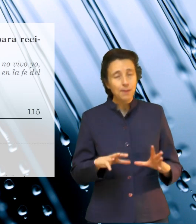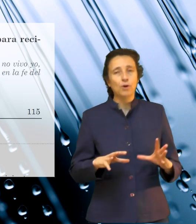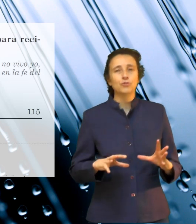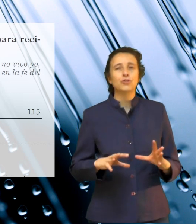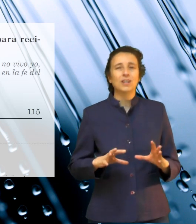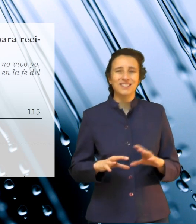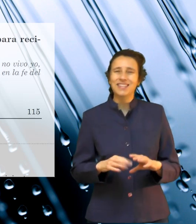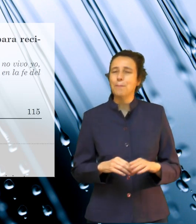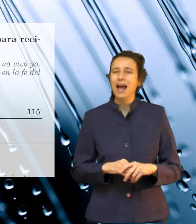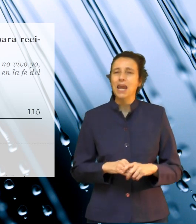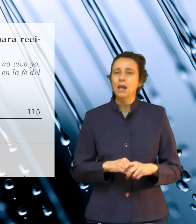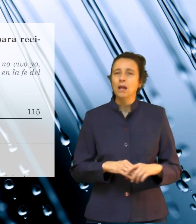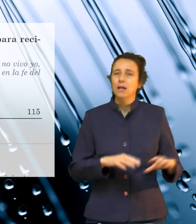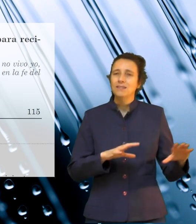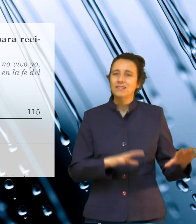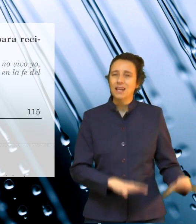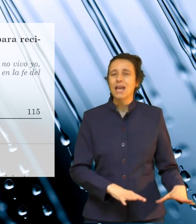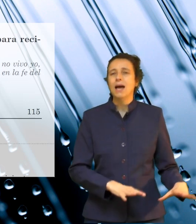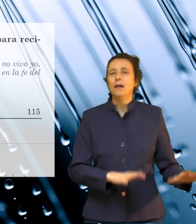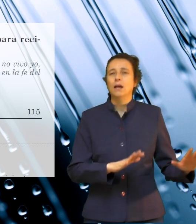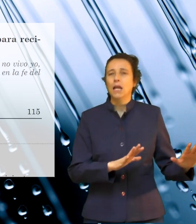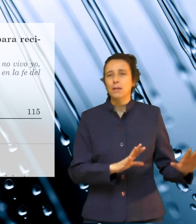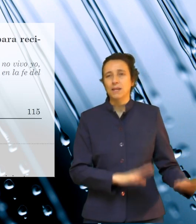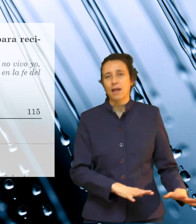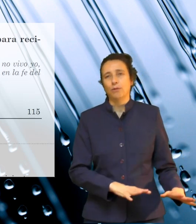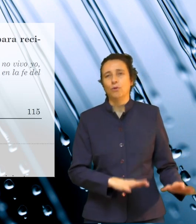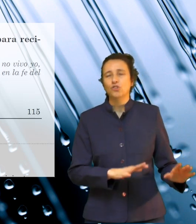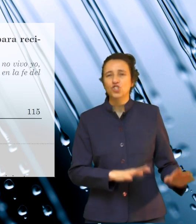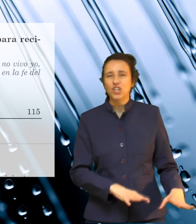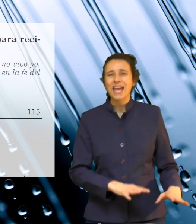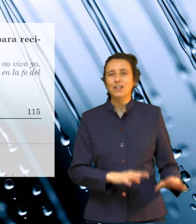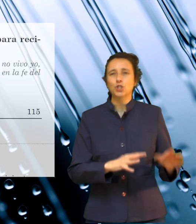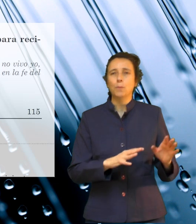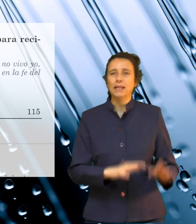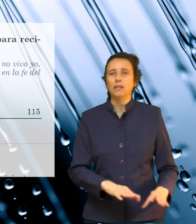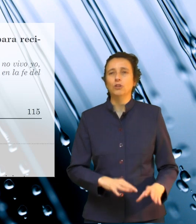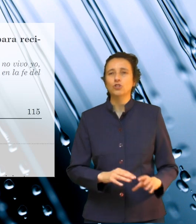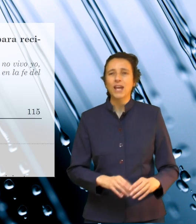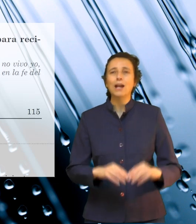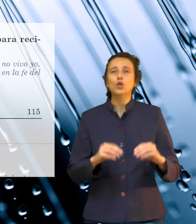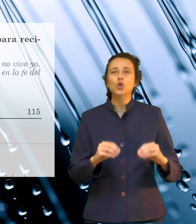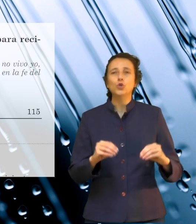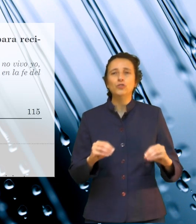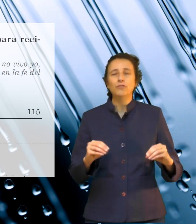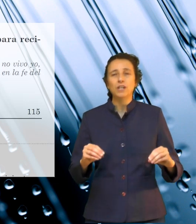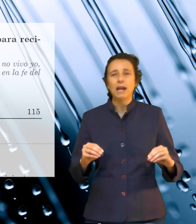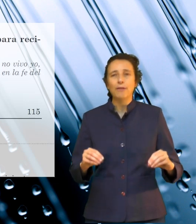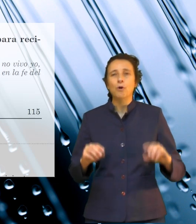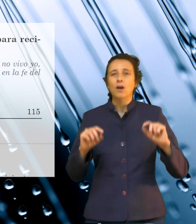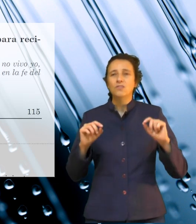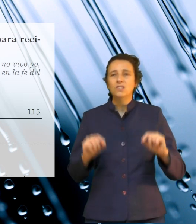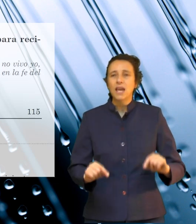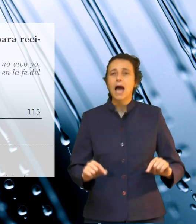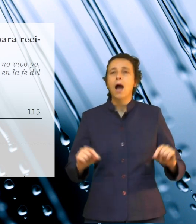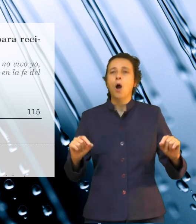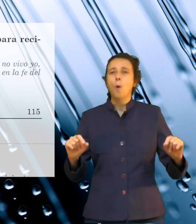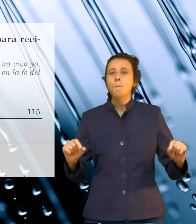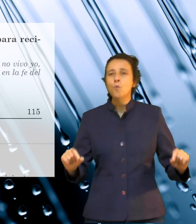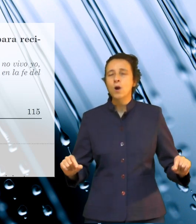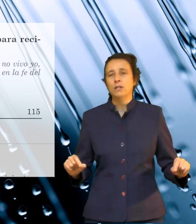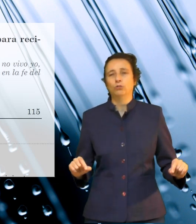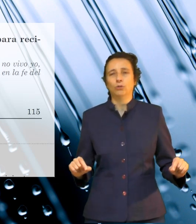y tenemos que está mal sea eliminado, sea sometido, sea crucificado,